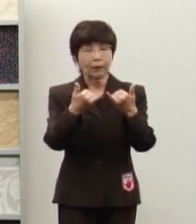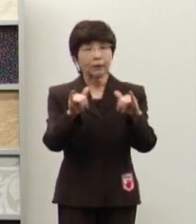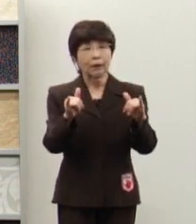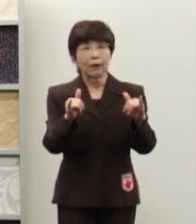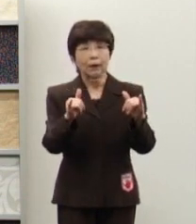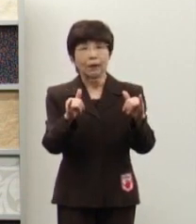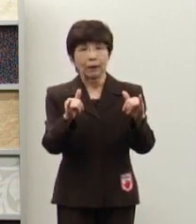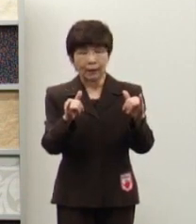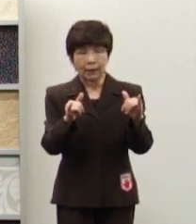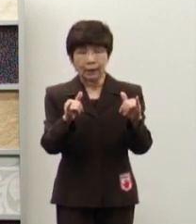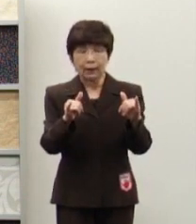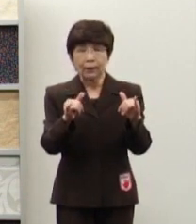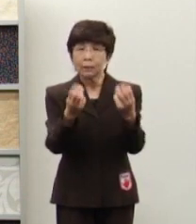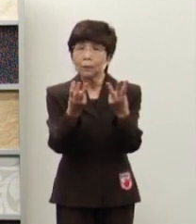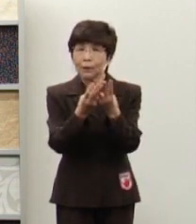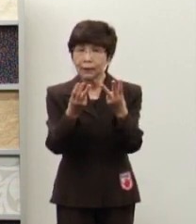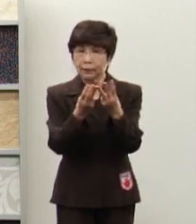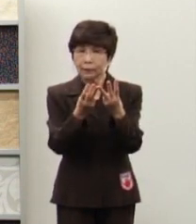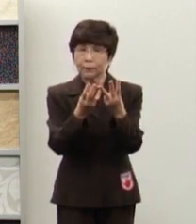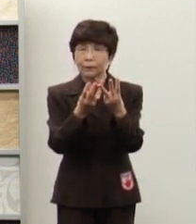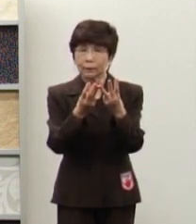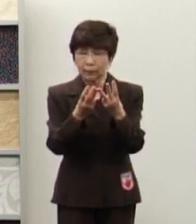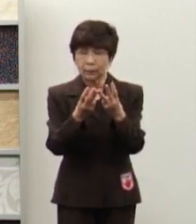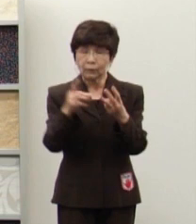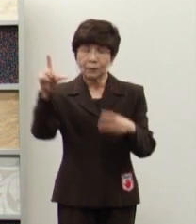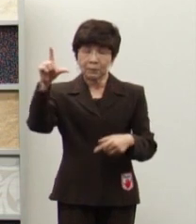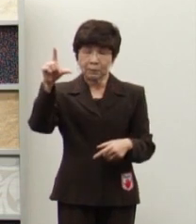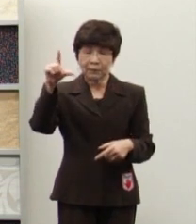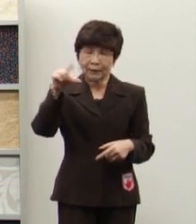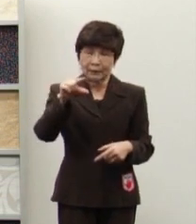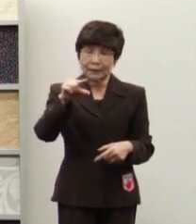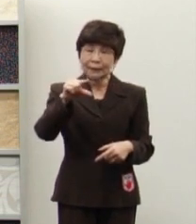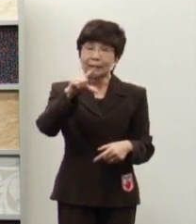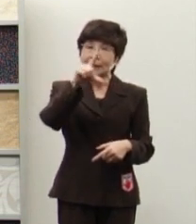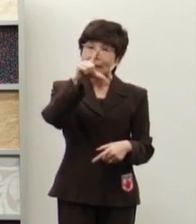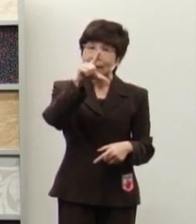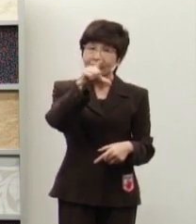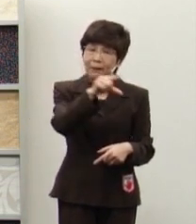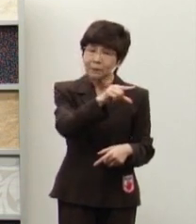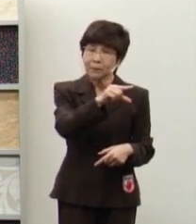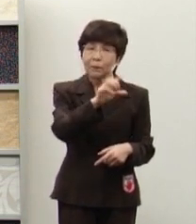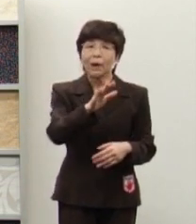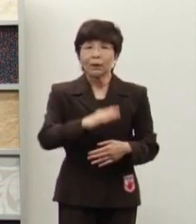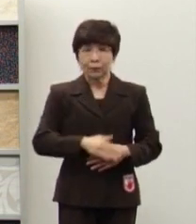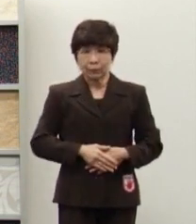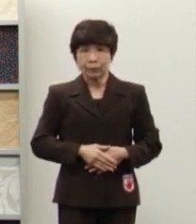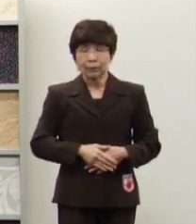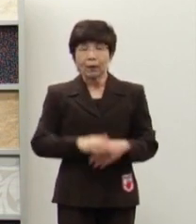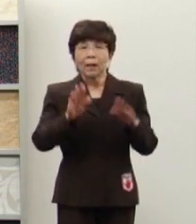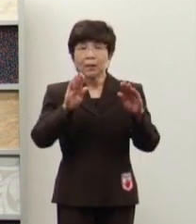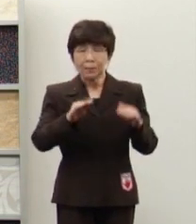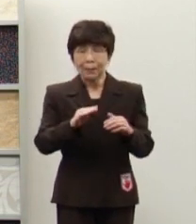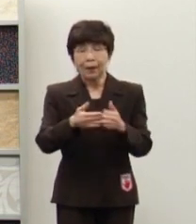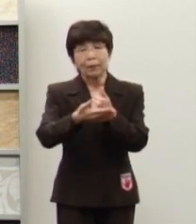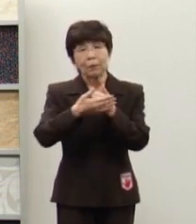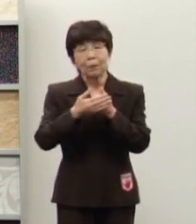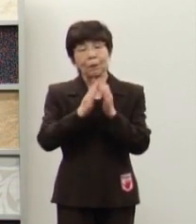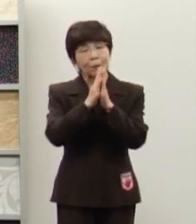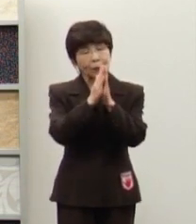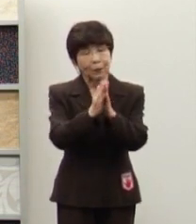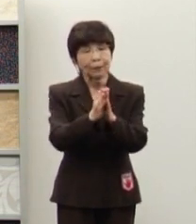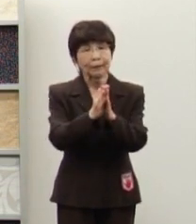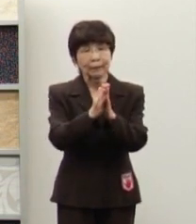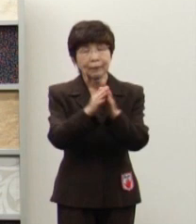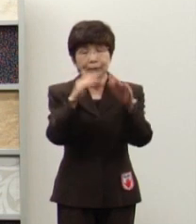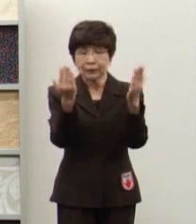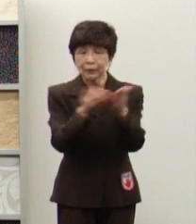新規感染者の発生状況は、時に一進一退でありまして、直ちに協力要請自体を撤廃できる状況と